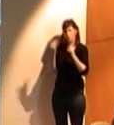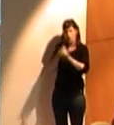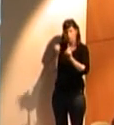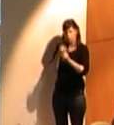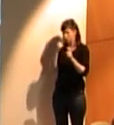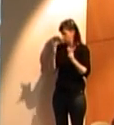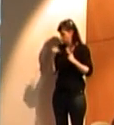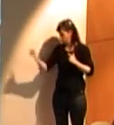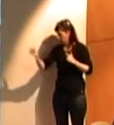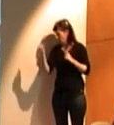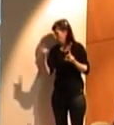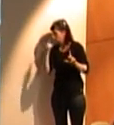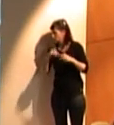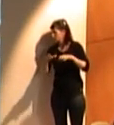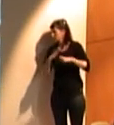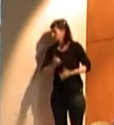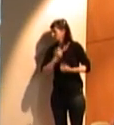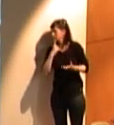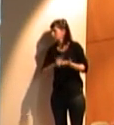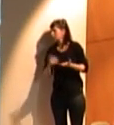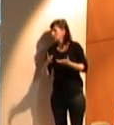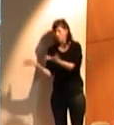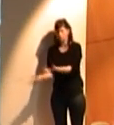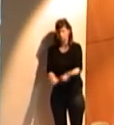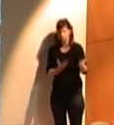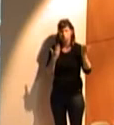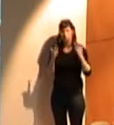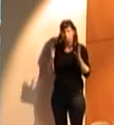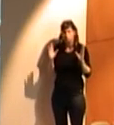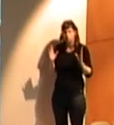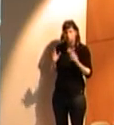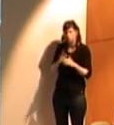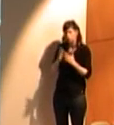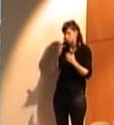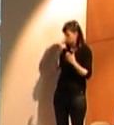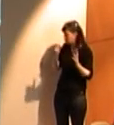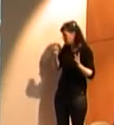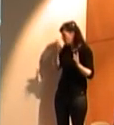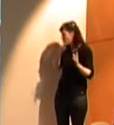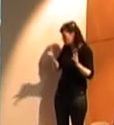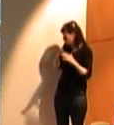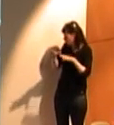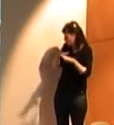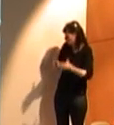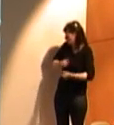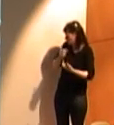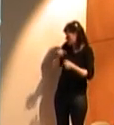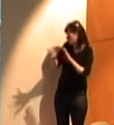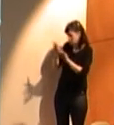le moyen qui lui était le plus facile et avec lequel il était plus à l'aise. Donc on a